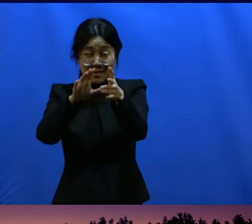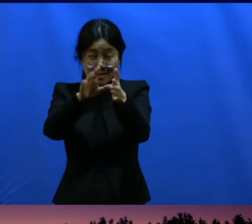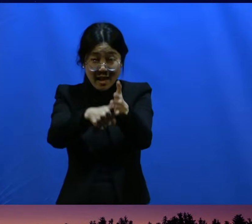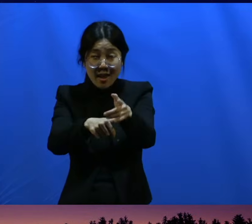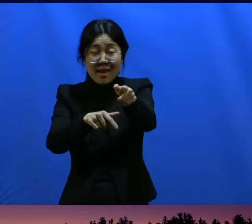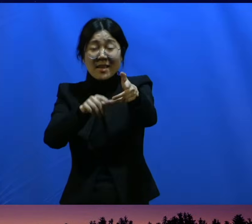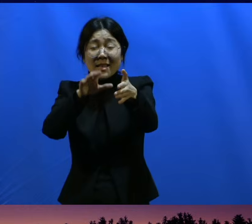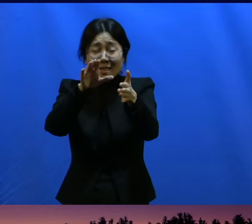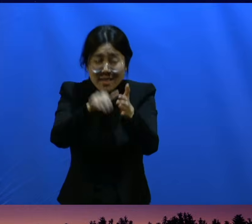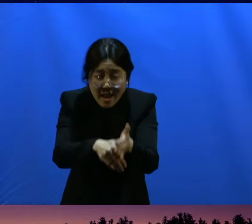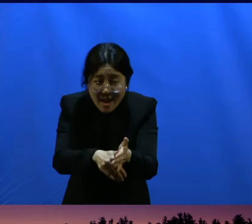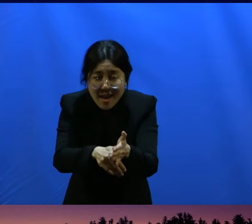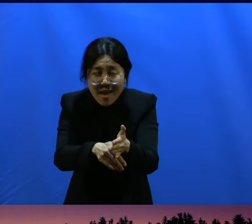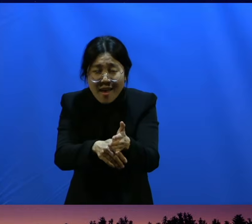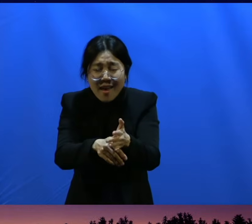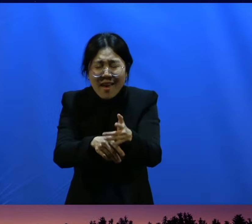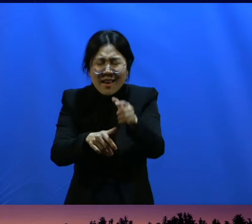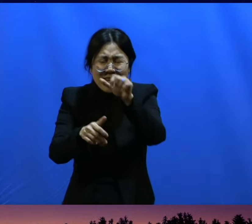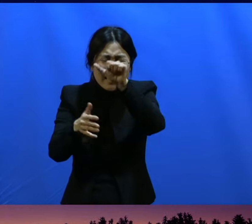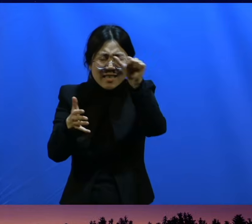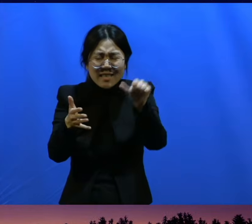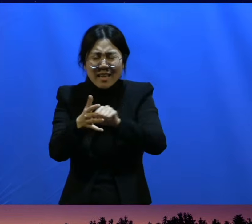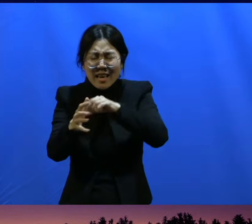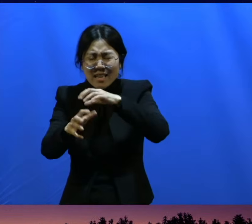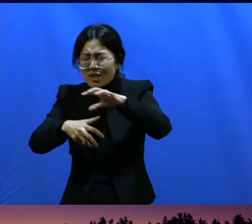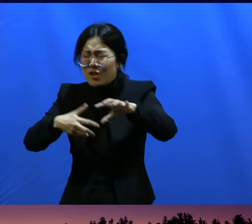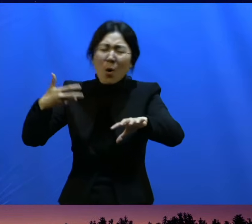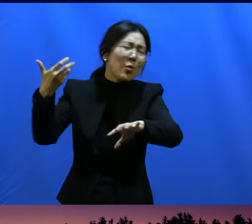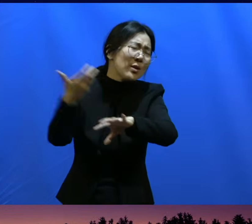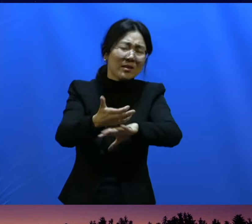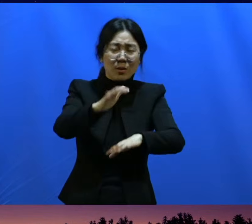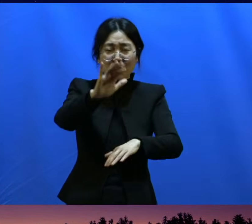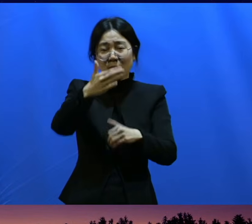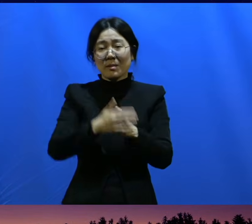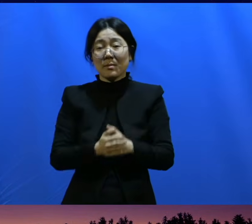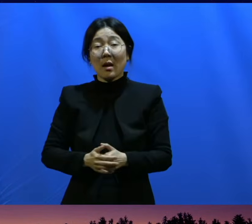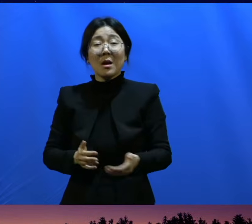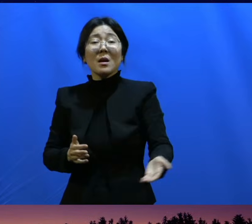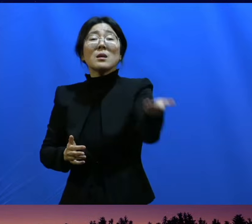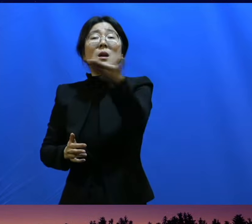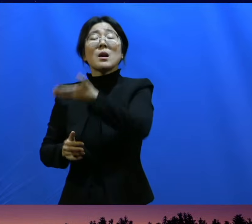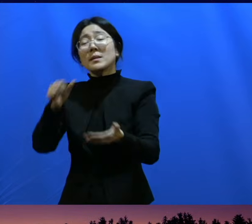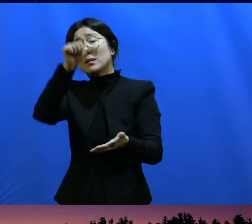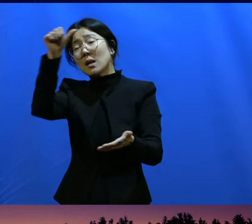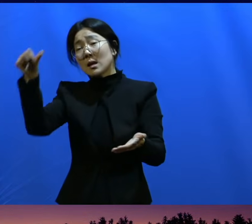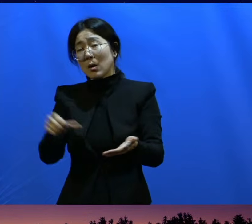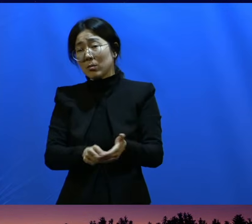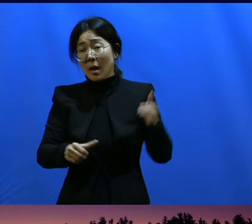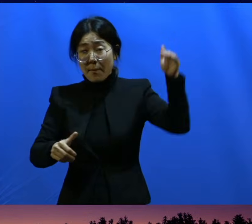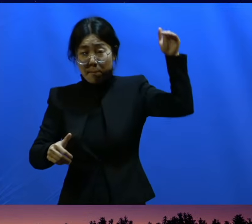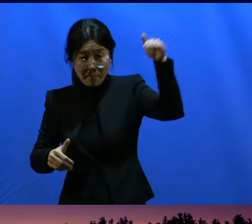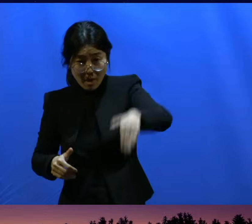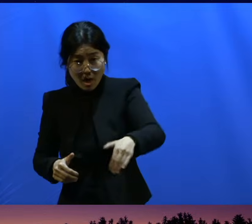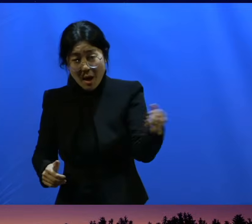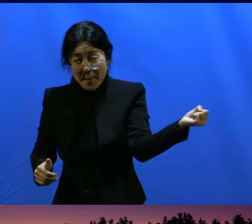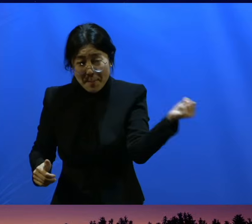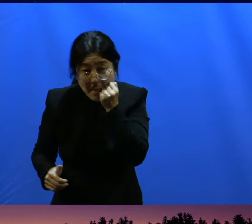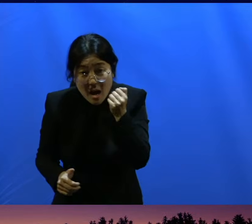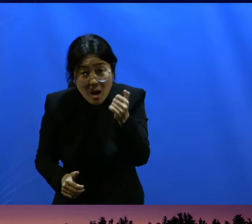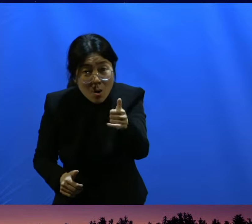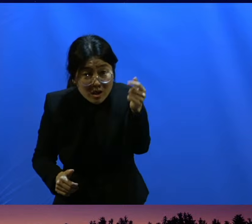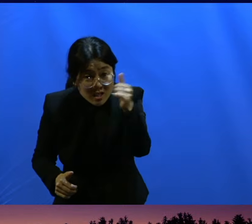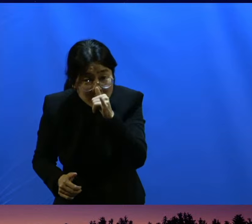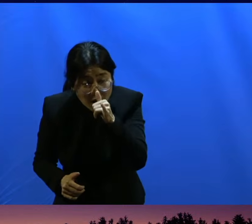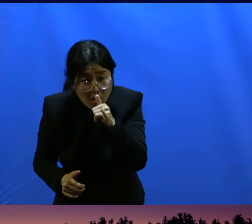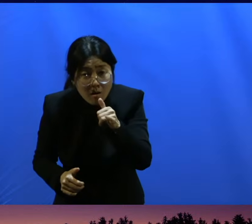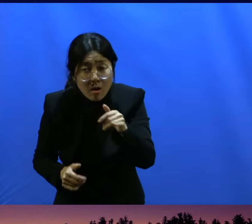그것이 그의 인생의 전환점이 되는 것입니다. 사랑하는 성도 여러분, 오늘 또 우리 인생 가운데 때로는 내리막길이 올 때, 우리